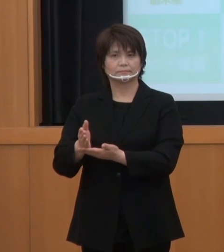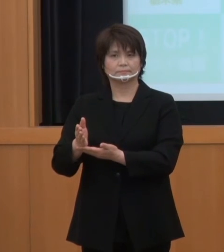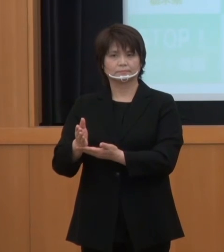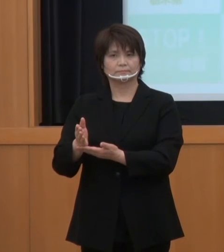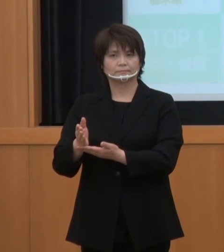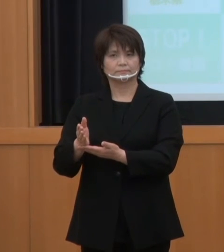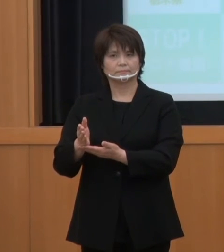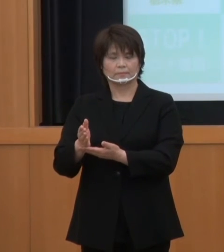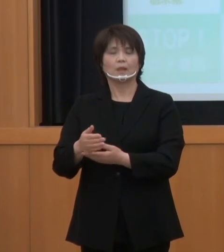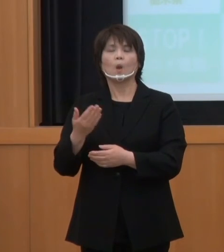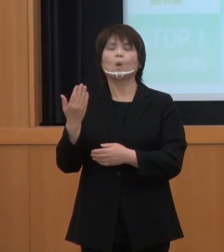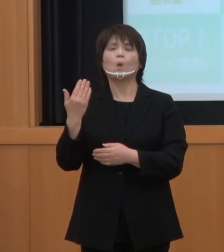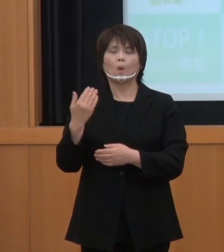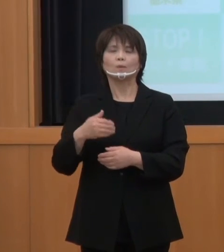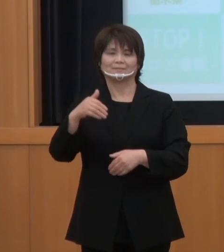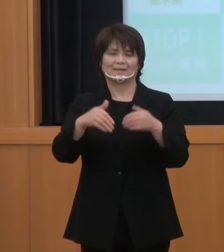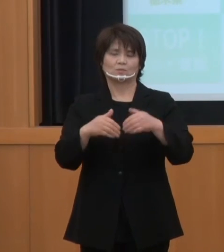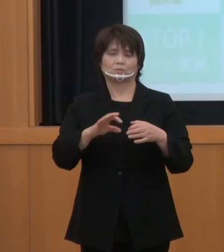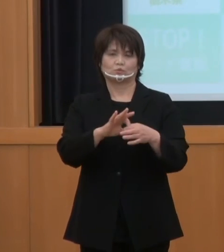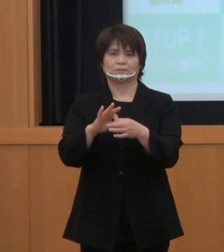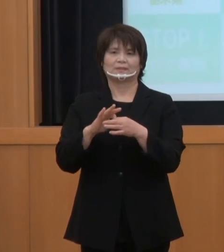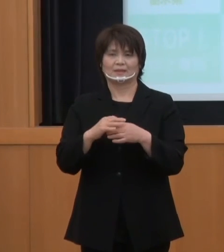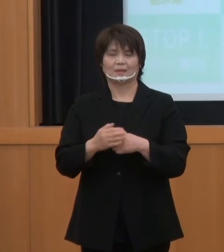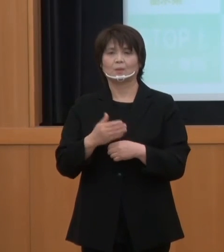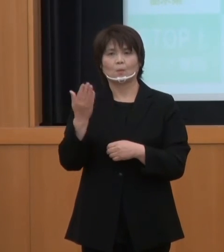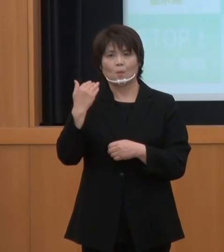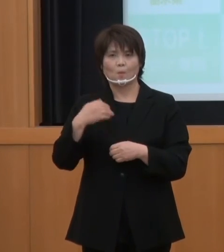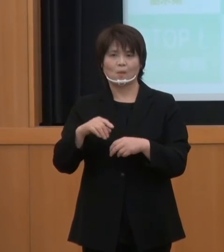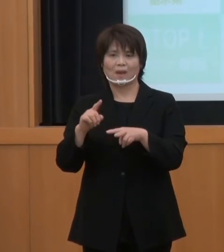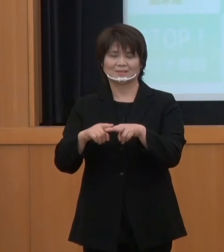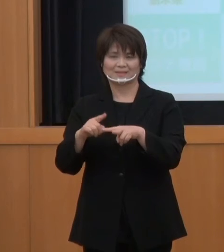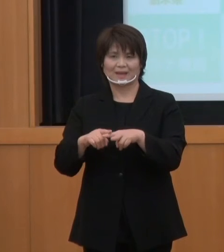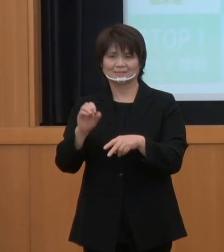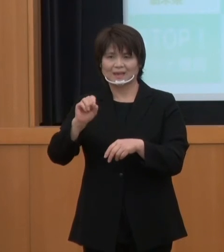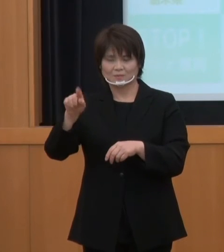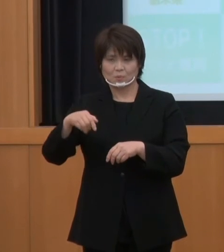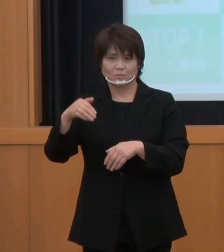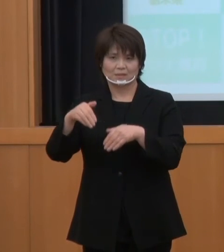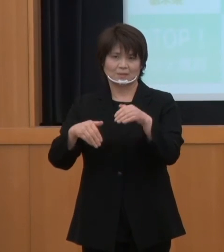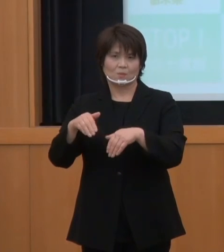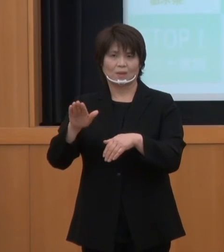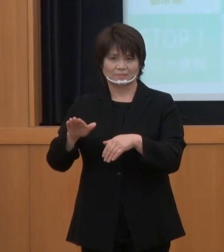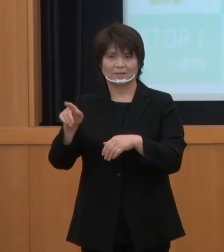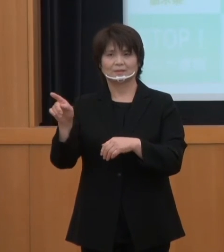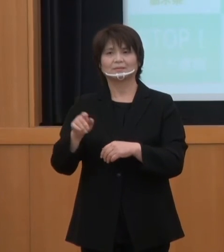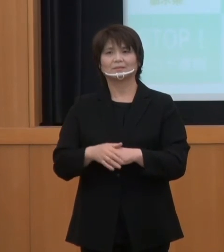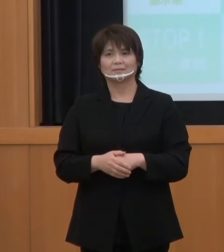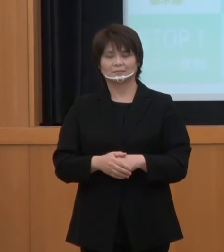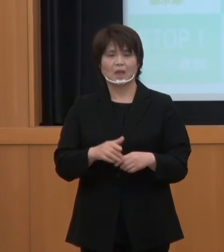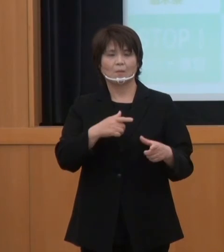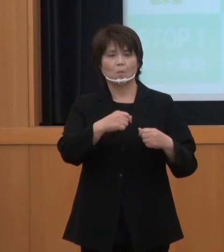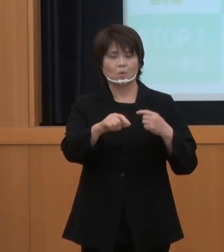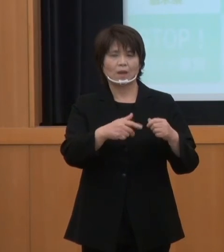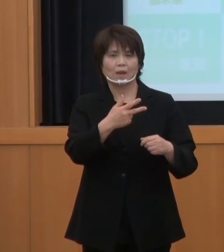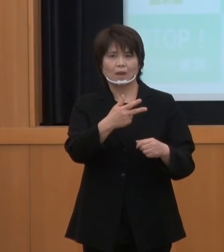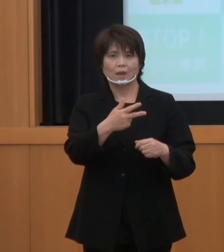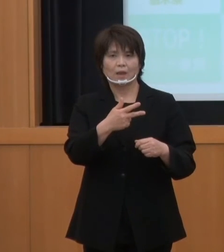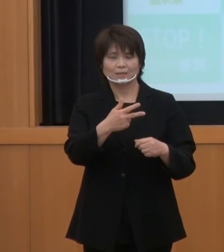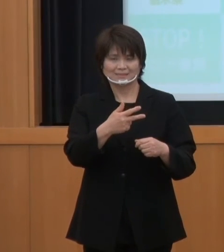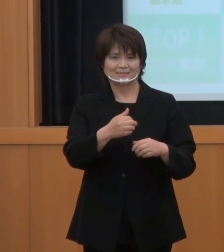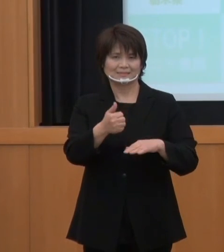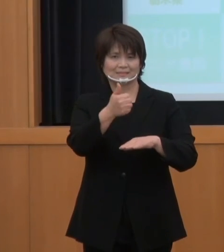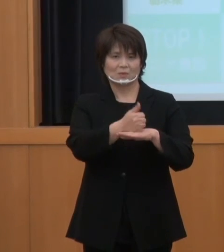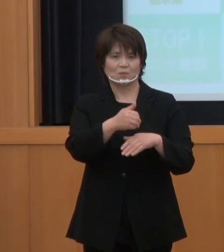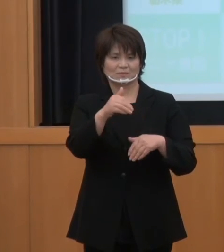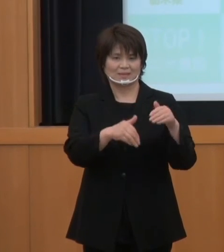た足利と佐野の市長選挙で新人候補が現職候補いずれも敗りました。真岡の市長選でも現職